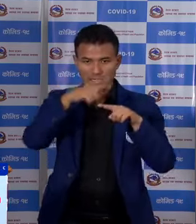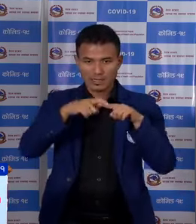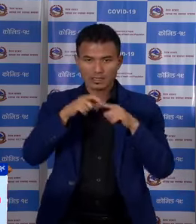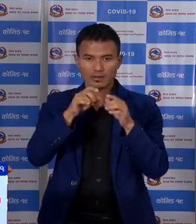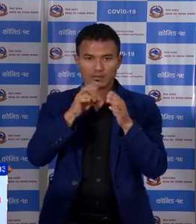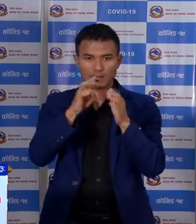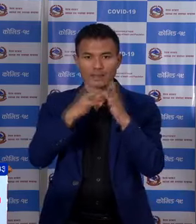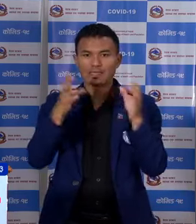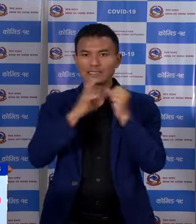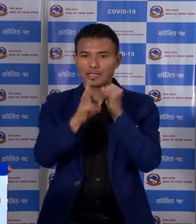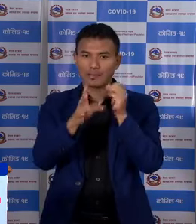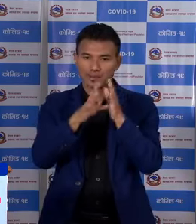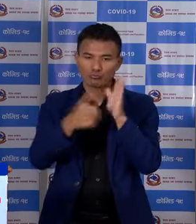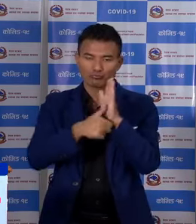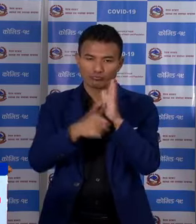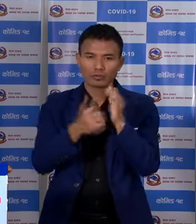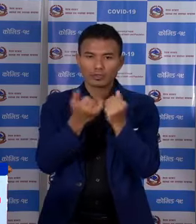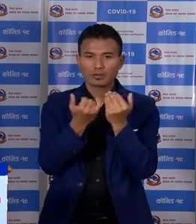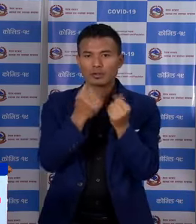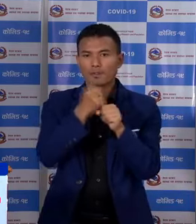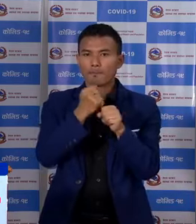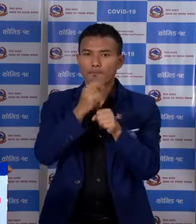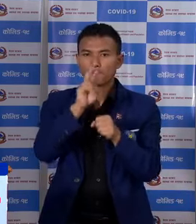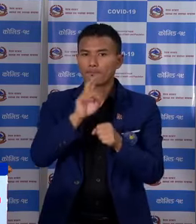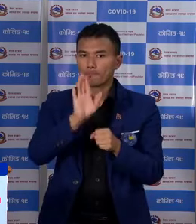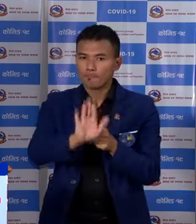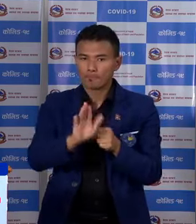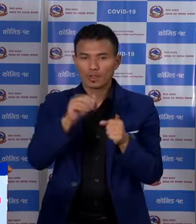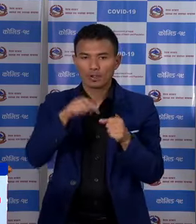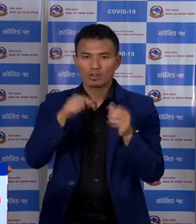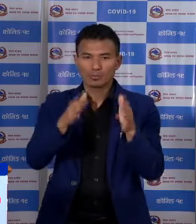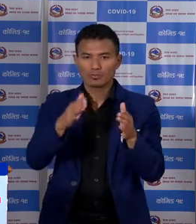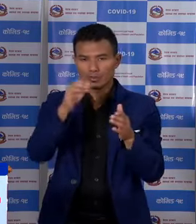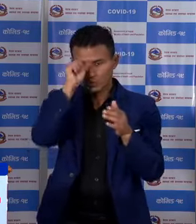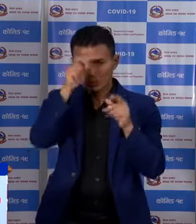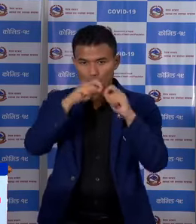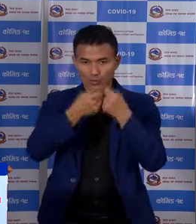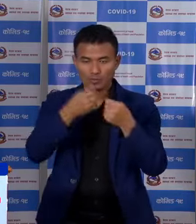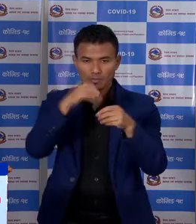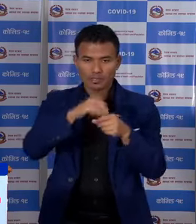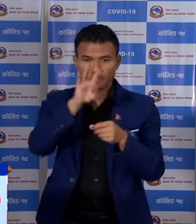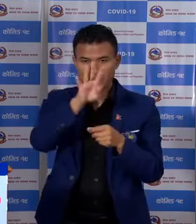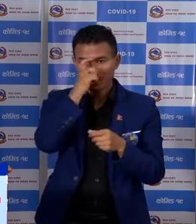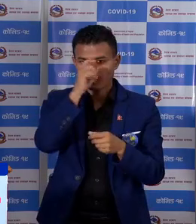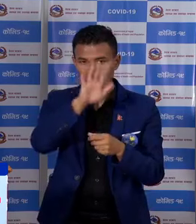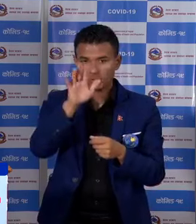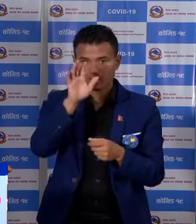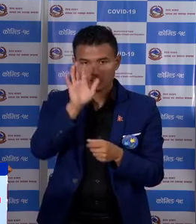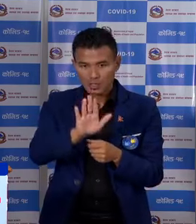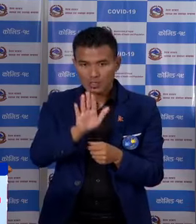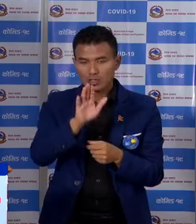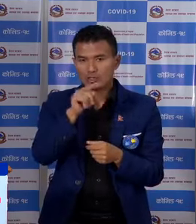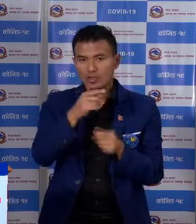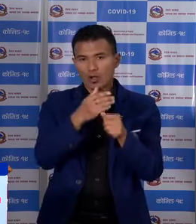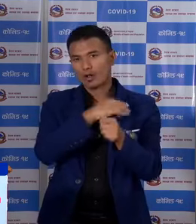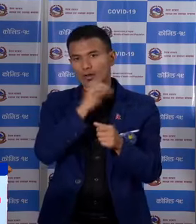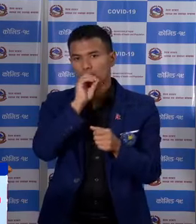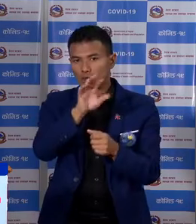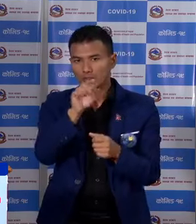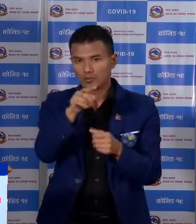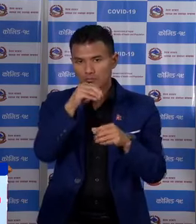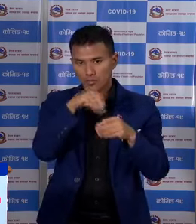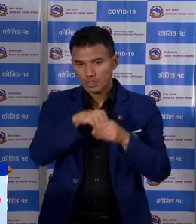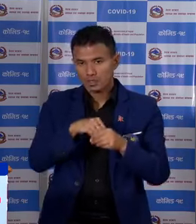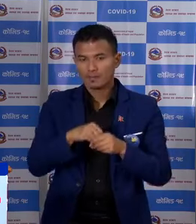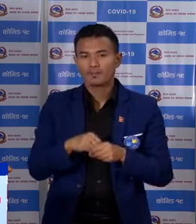ट्रेसिंग को कार्रे भही रहे को छा रहाल समर्रेर जोन मा परेका ब्यक्तिहरू चार से कच्पन ना हुनुँँँछा मैले एश वगीने बनी सक्केको छो वहारू